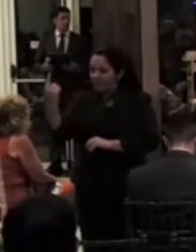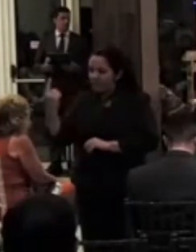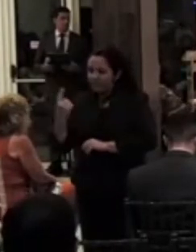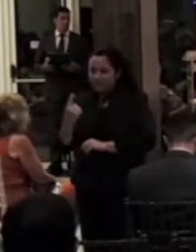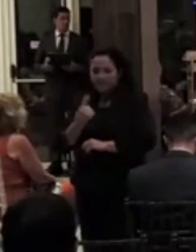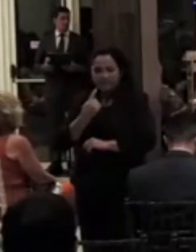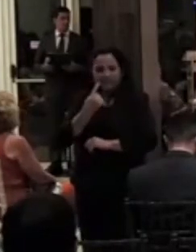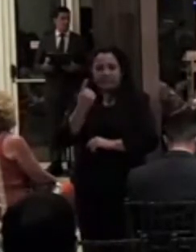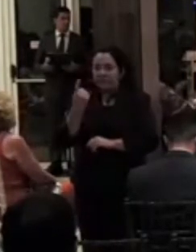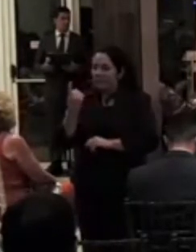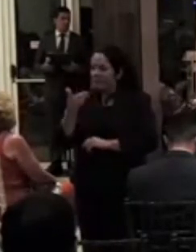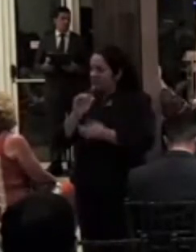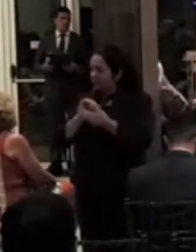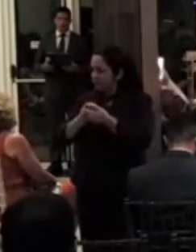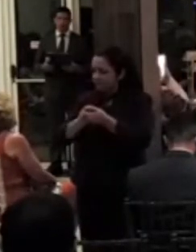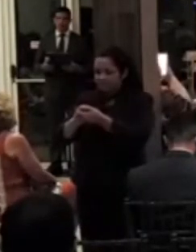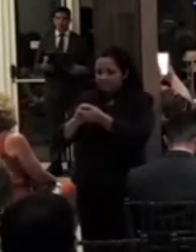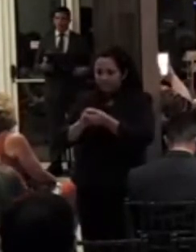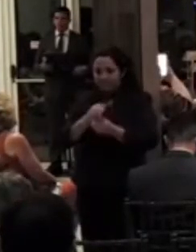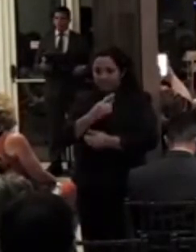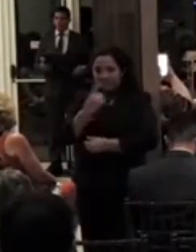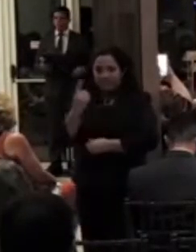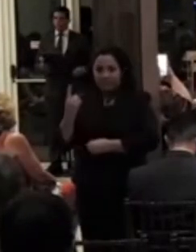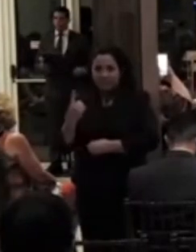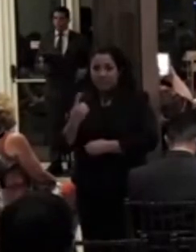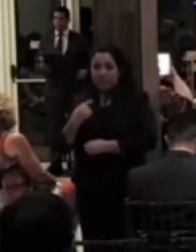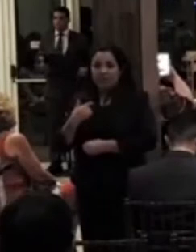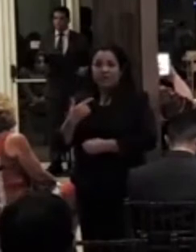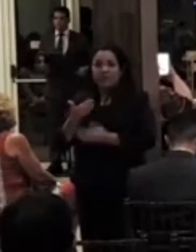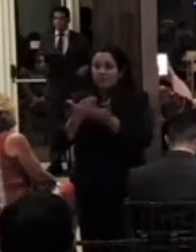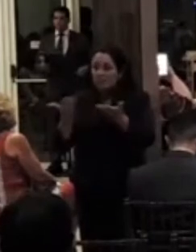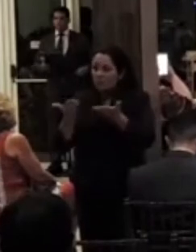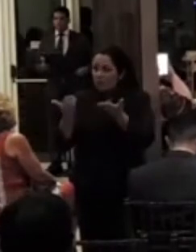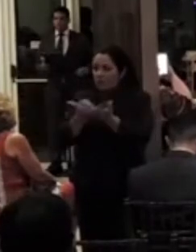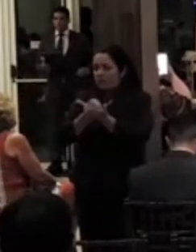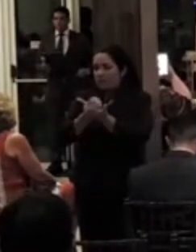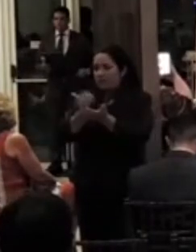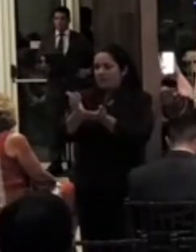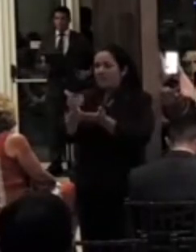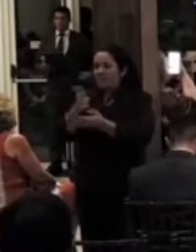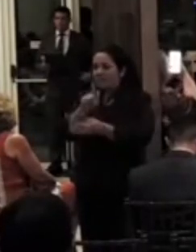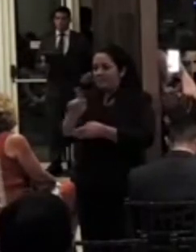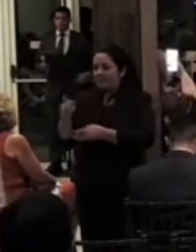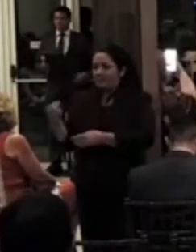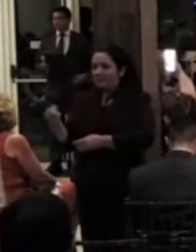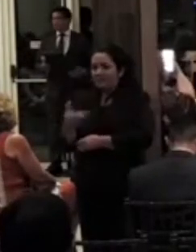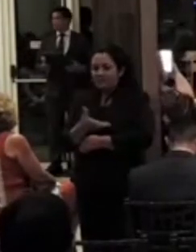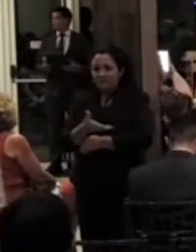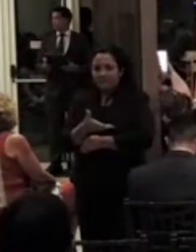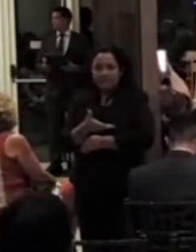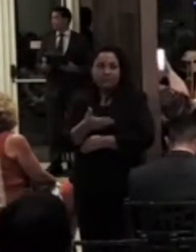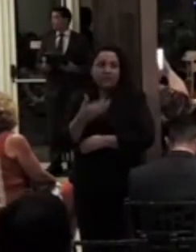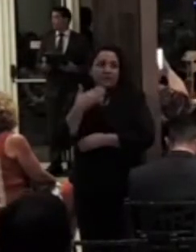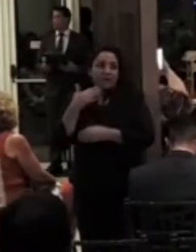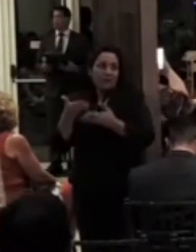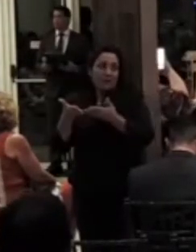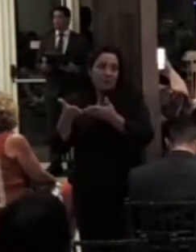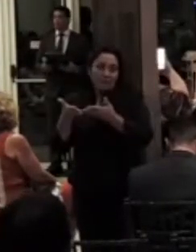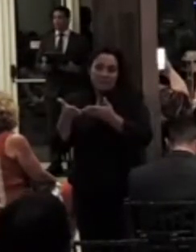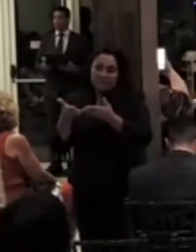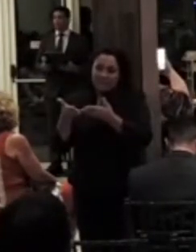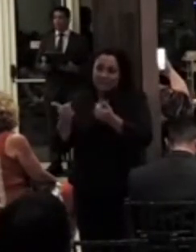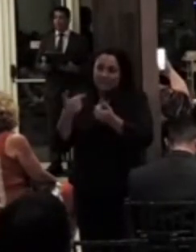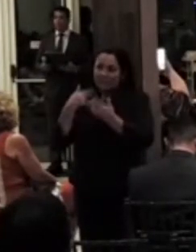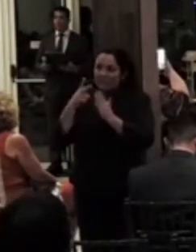dessa jornada que oficialmente se inicia hoje. Por isso que queria pedir licença para poder